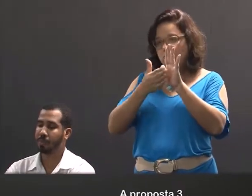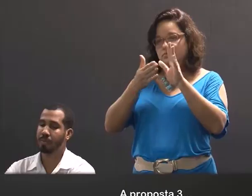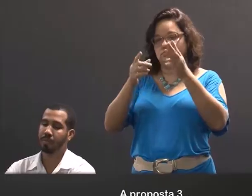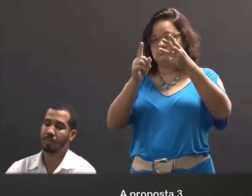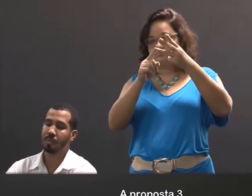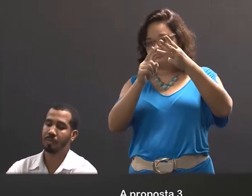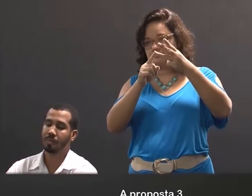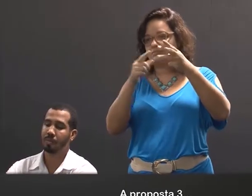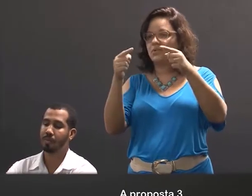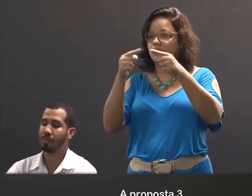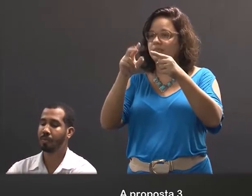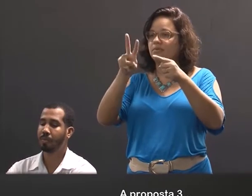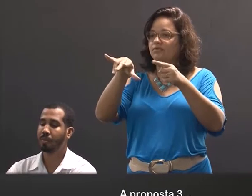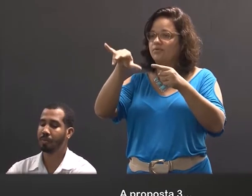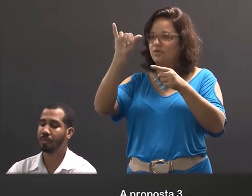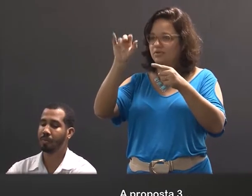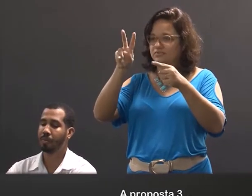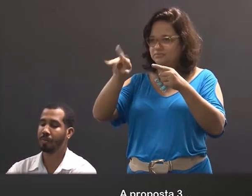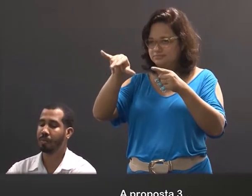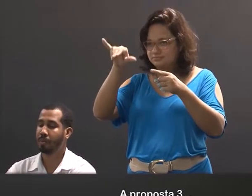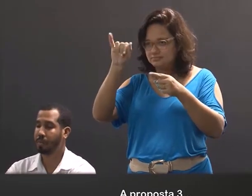A proposta 3